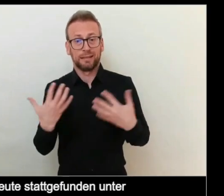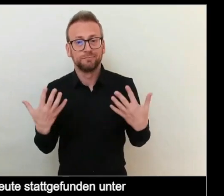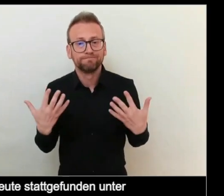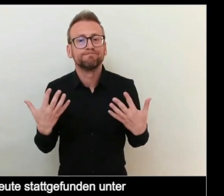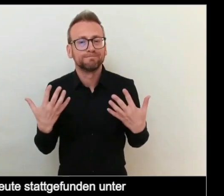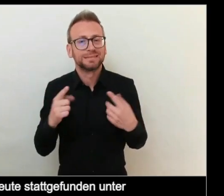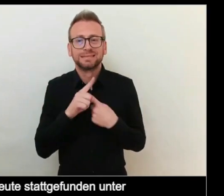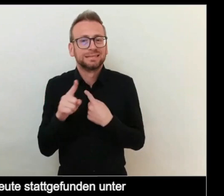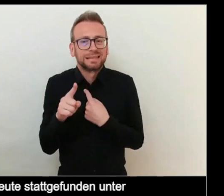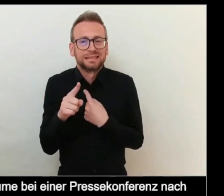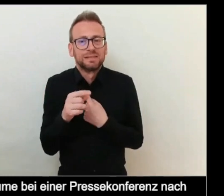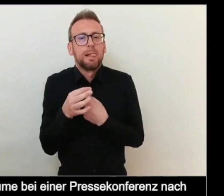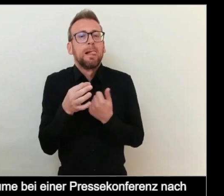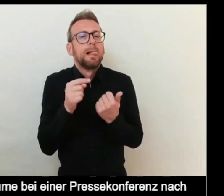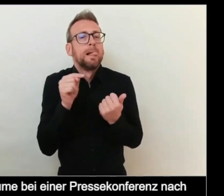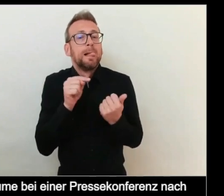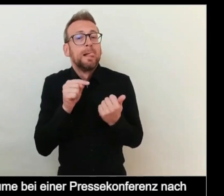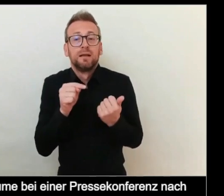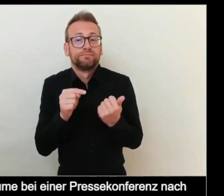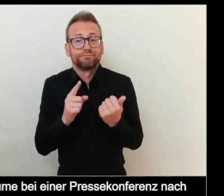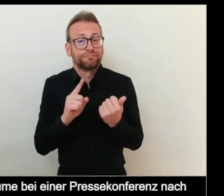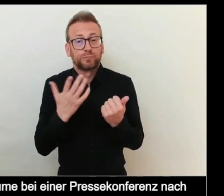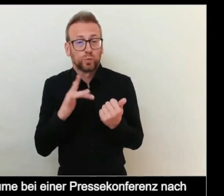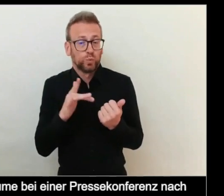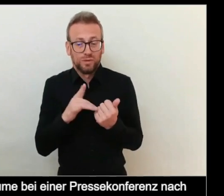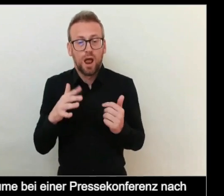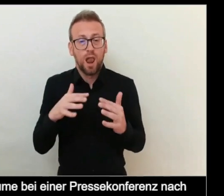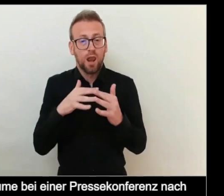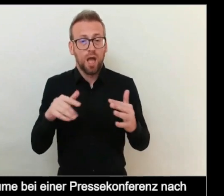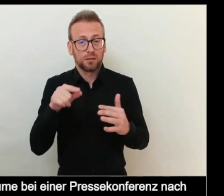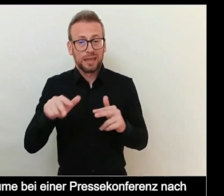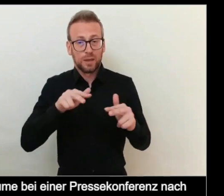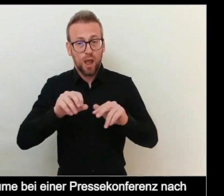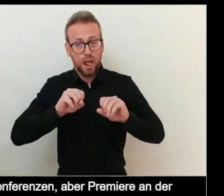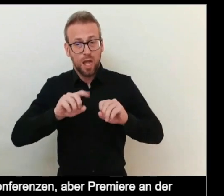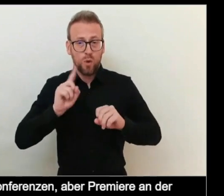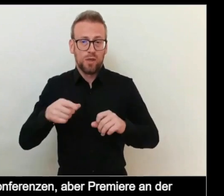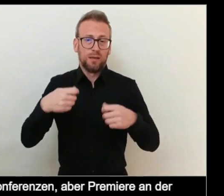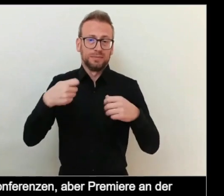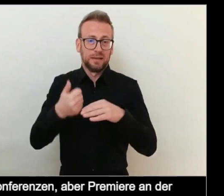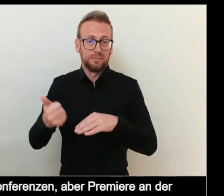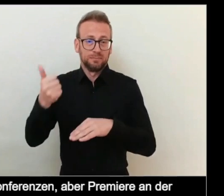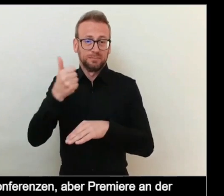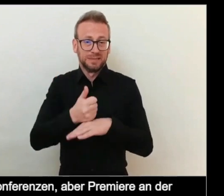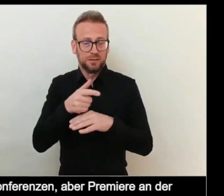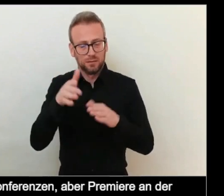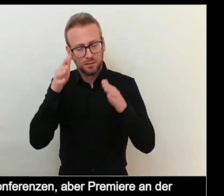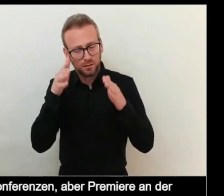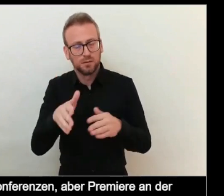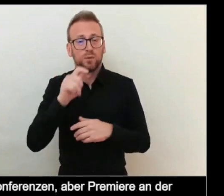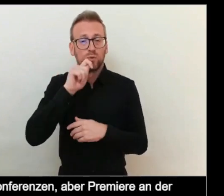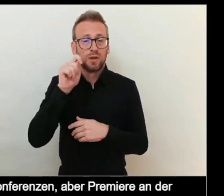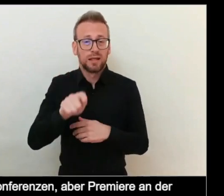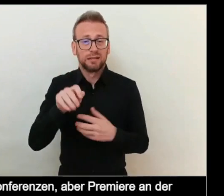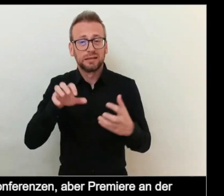mit dem Schwerpunkt Ukraine-Krise und die sich daran anschließende Plenardebatte haben werden. Klar ist